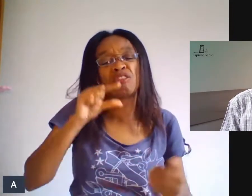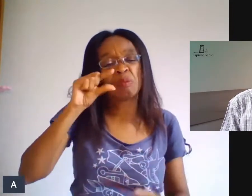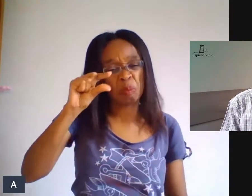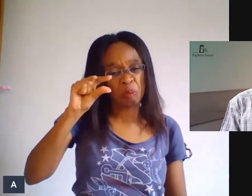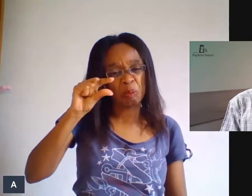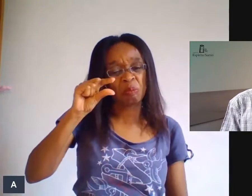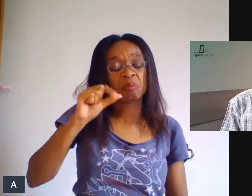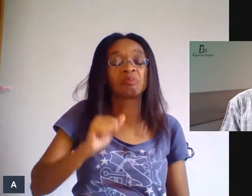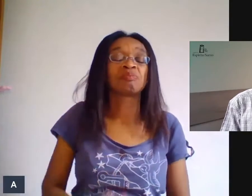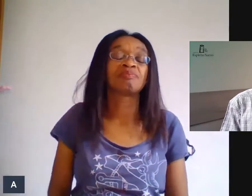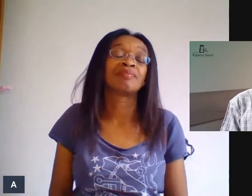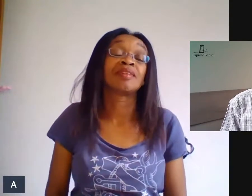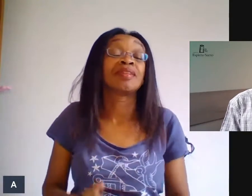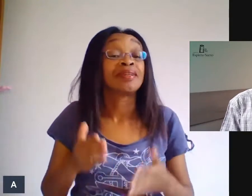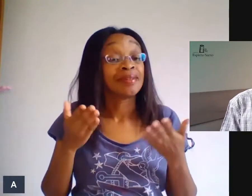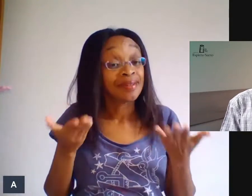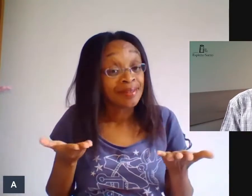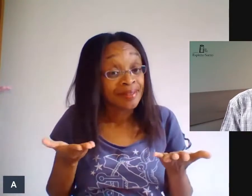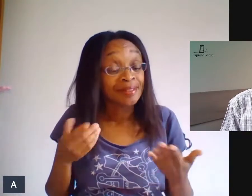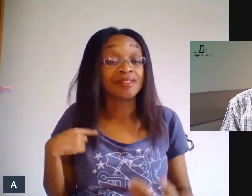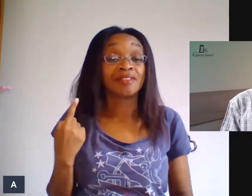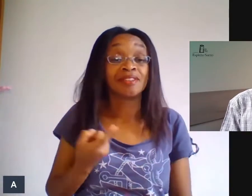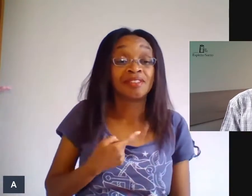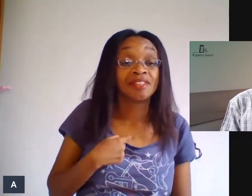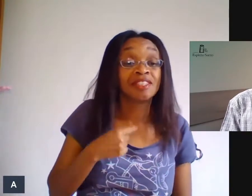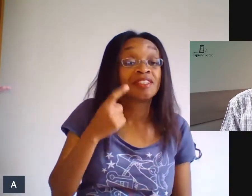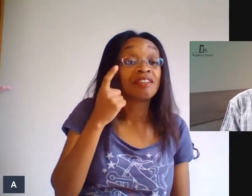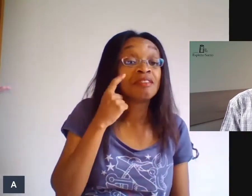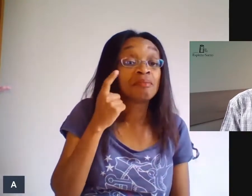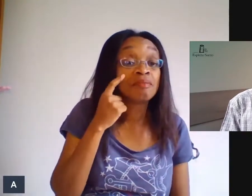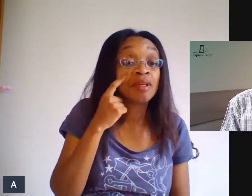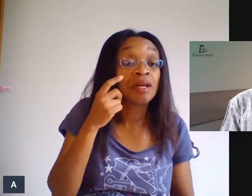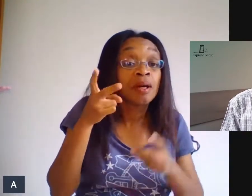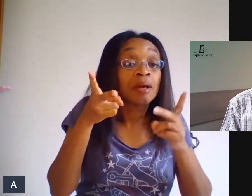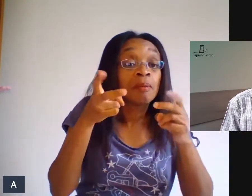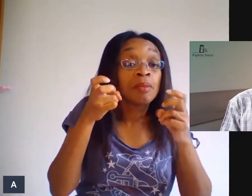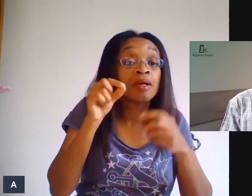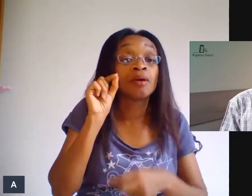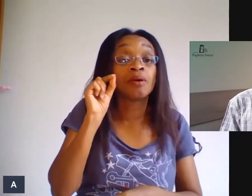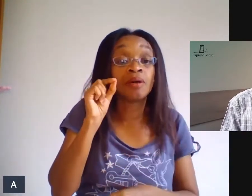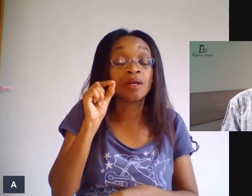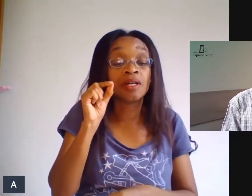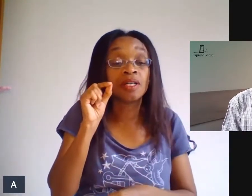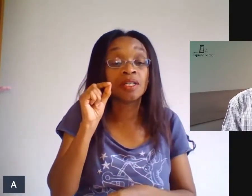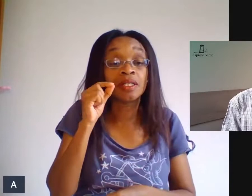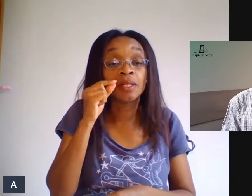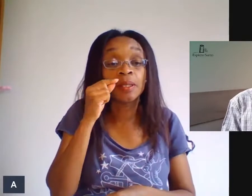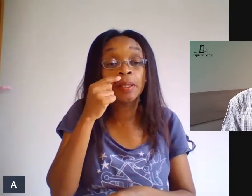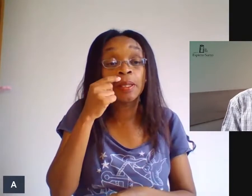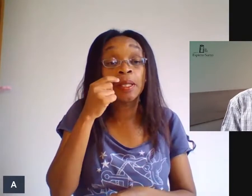não estão assim levando a sério essa propriedade tão importante do matrimônio.